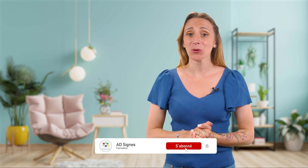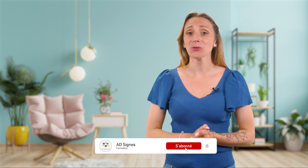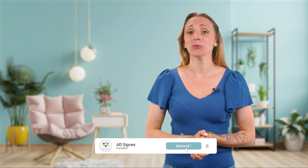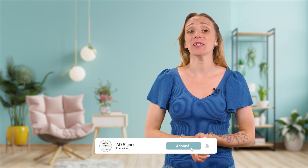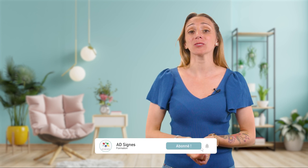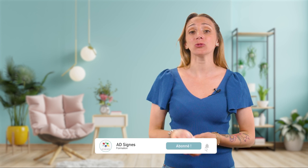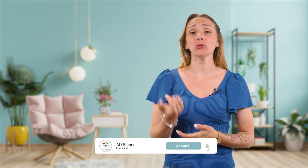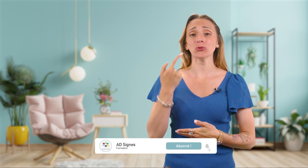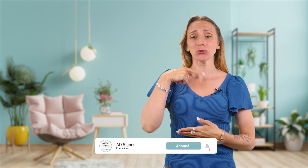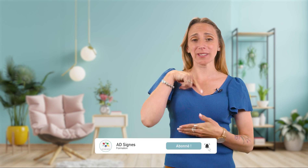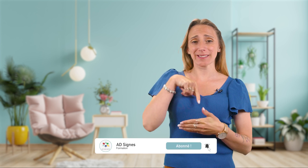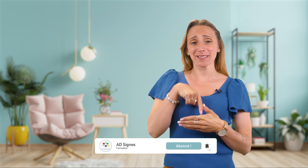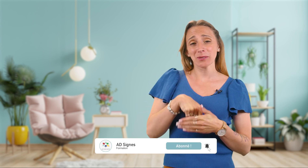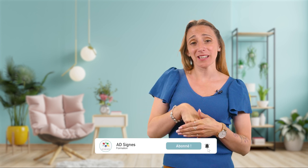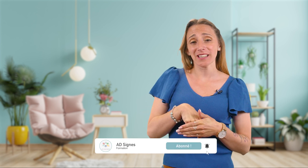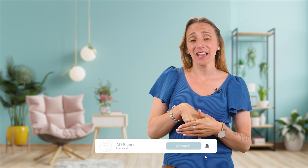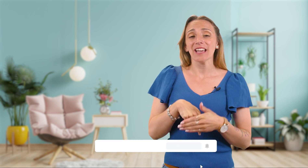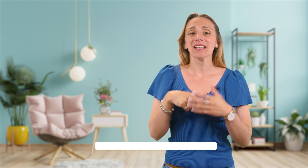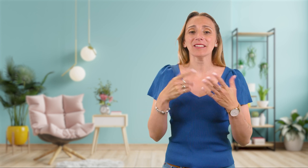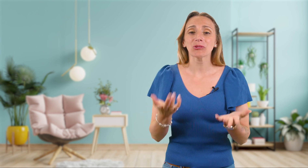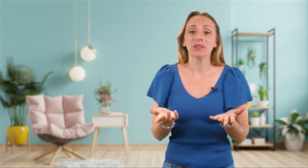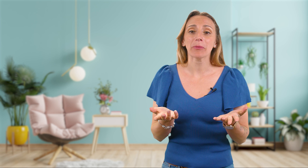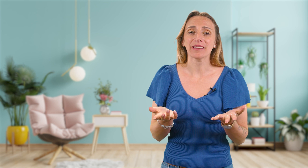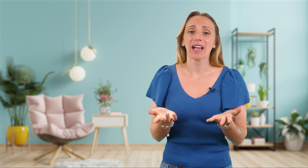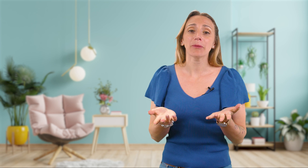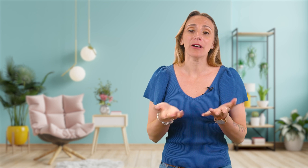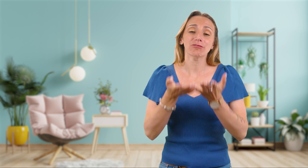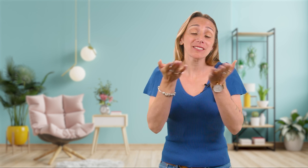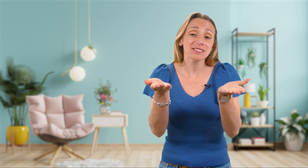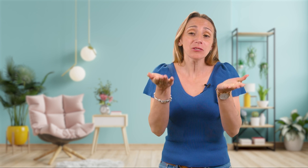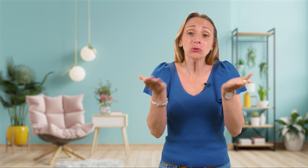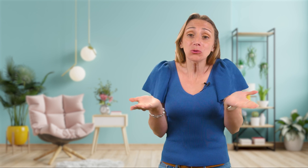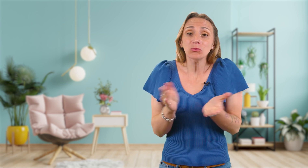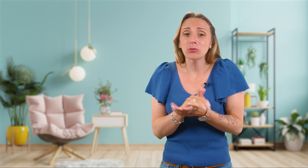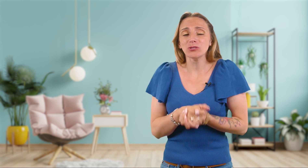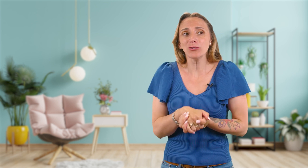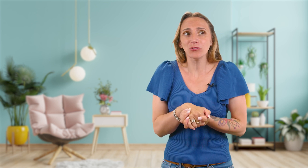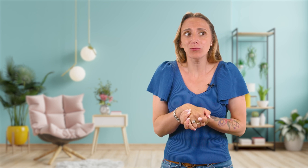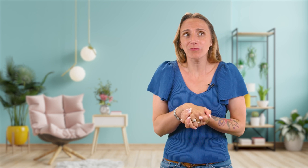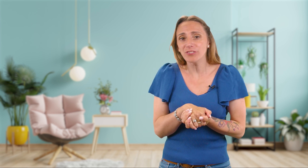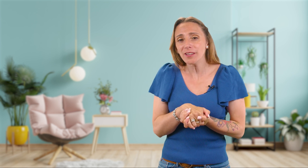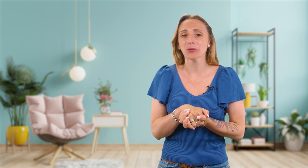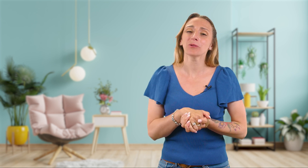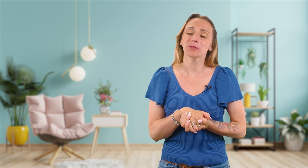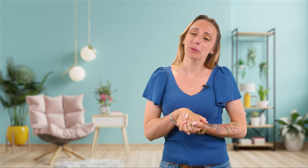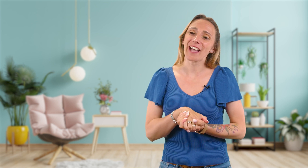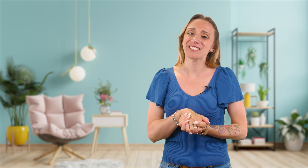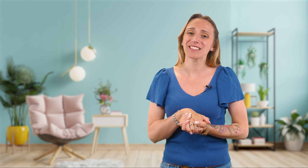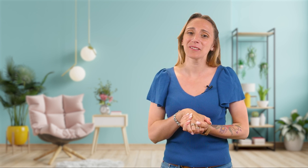de bien tout assimiler et si ce n'est pas le cas, voici une petite vidéo de pratique.